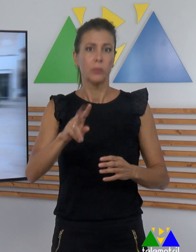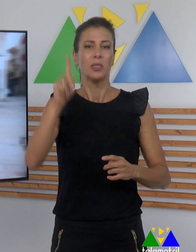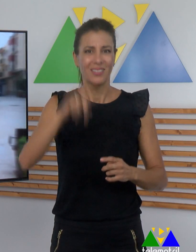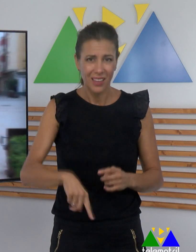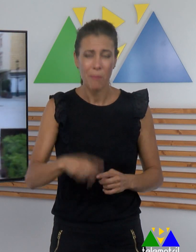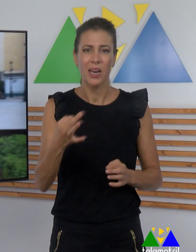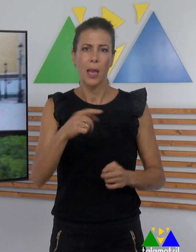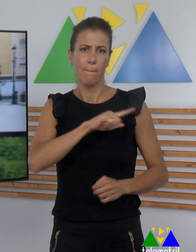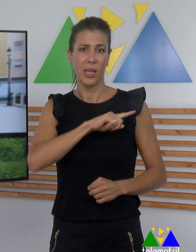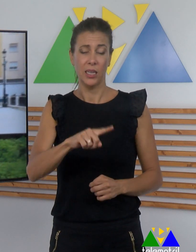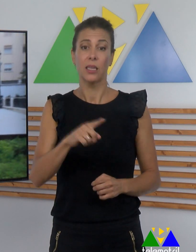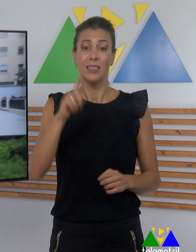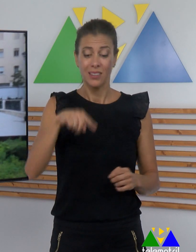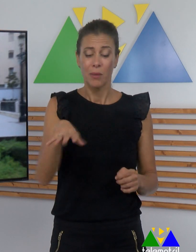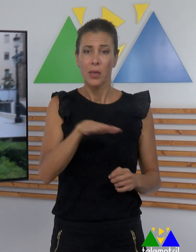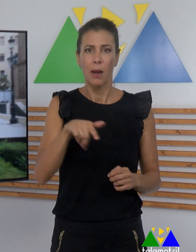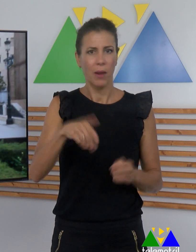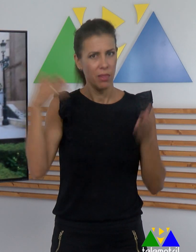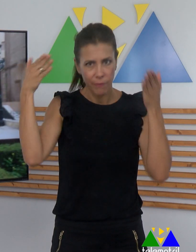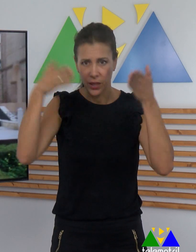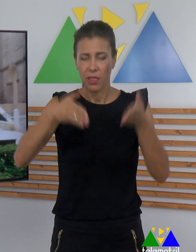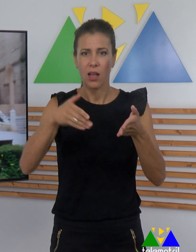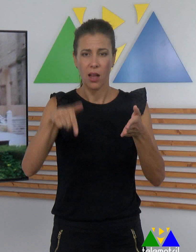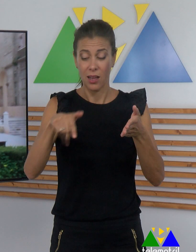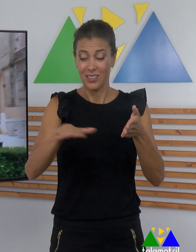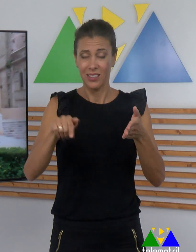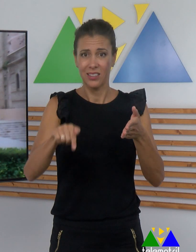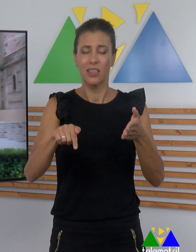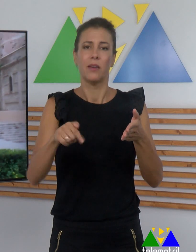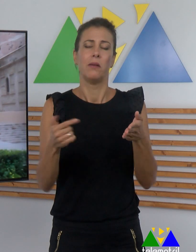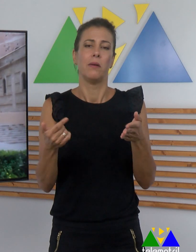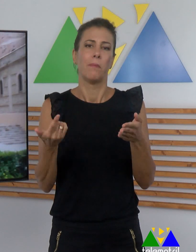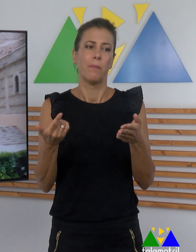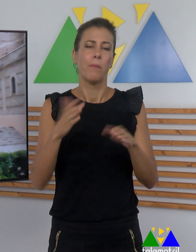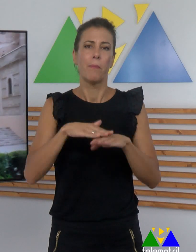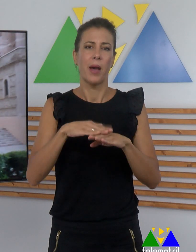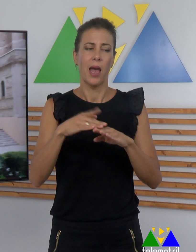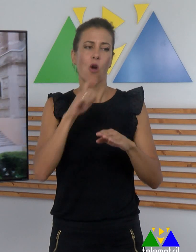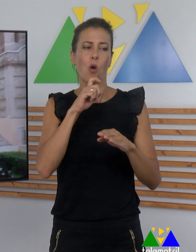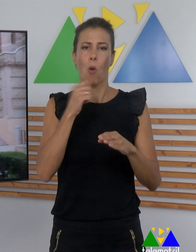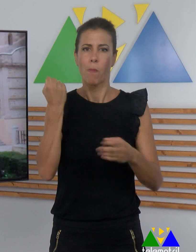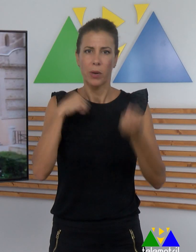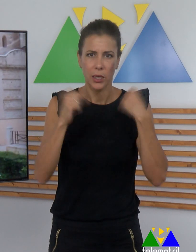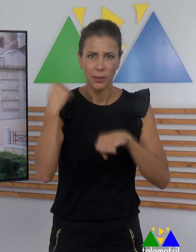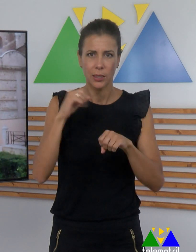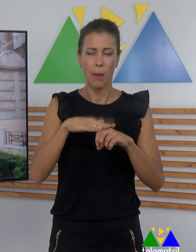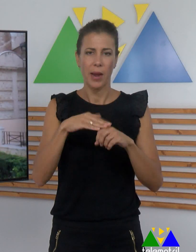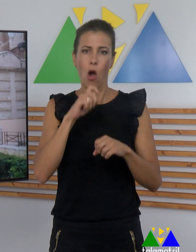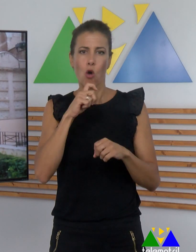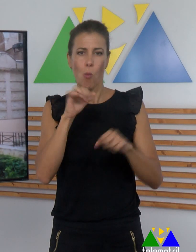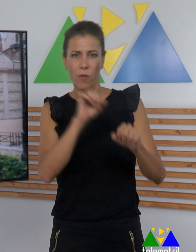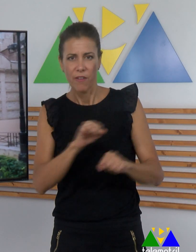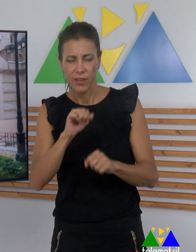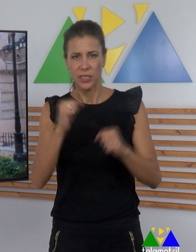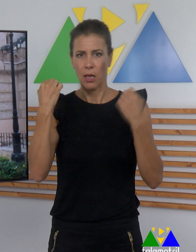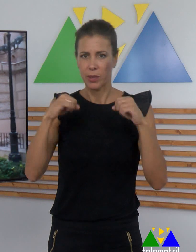Esta parte de la plaza se dedica al sitio donde ensayaban los ataques y era pues